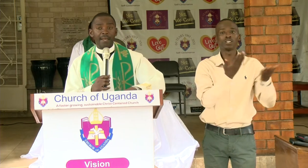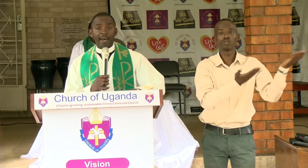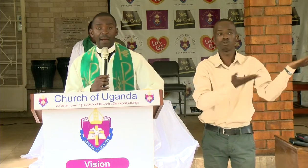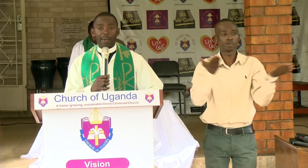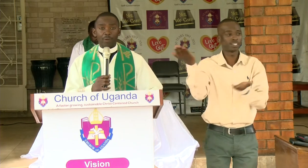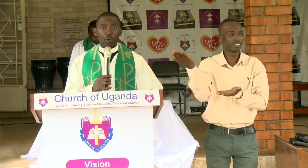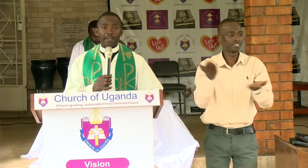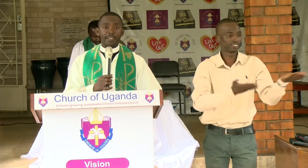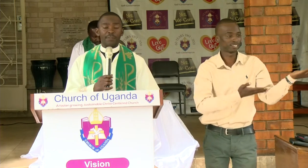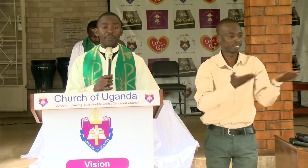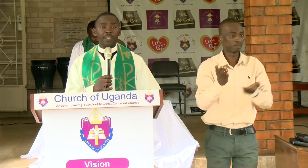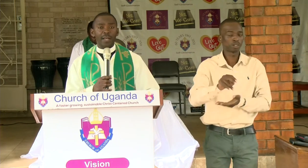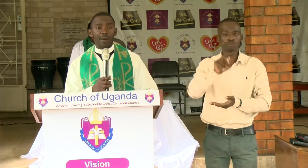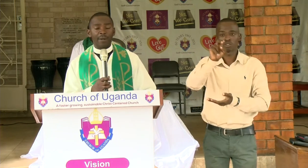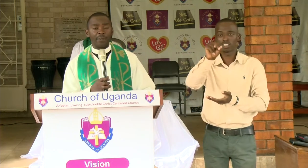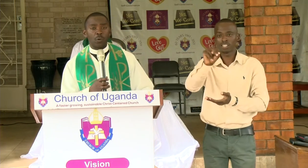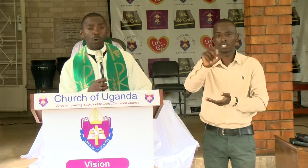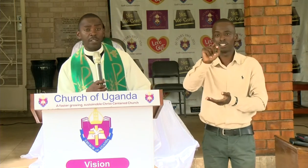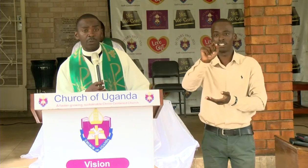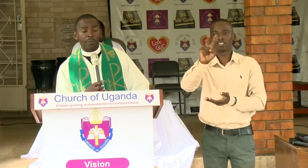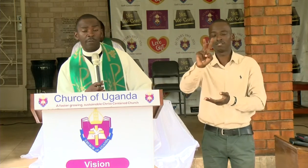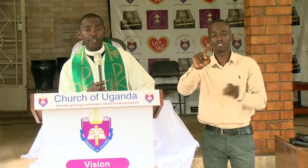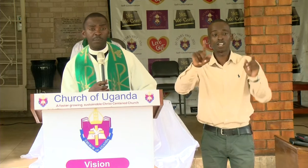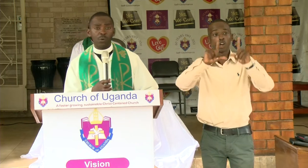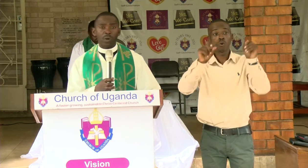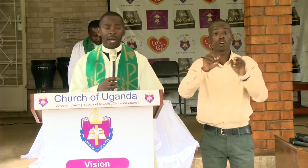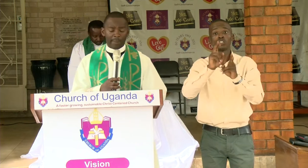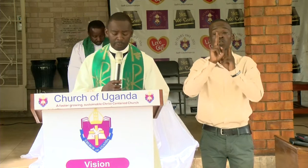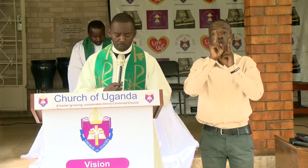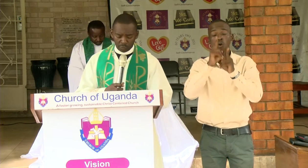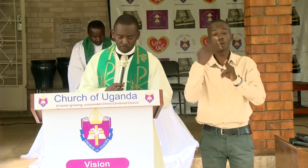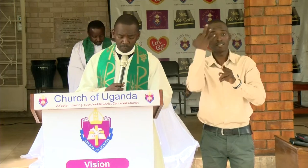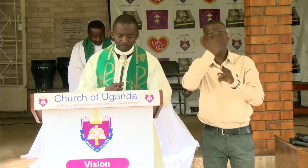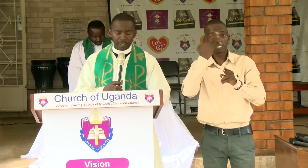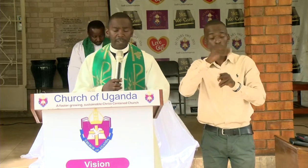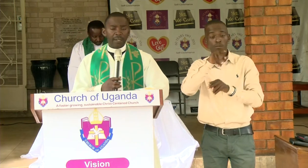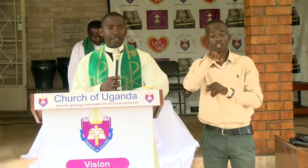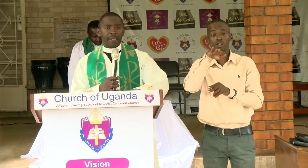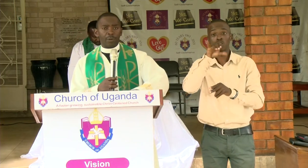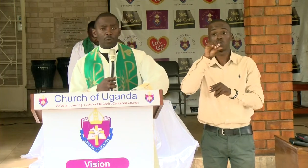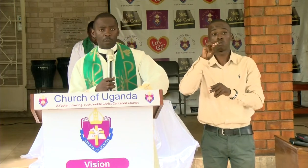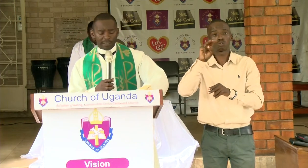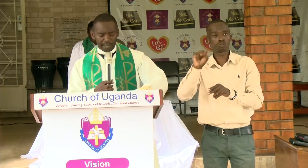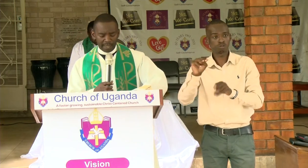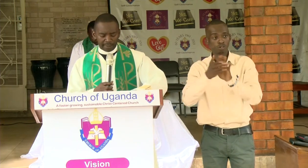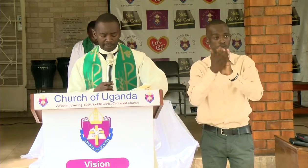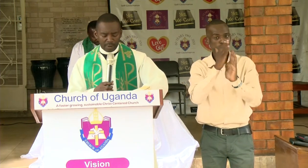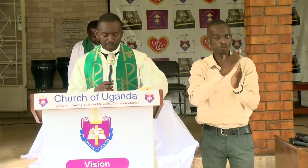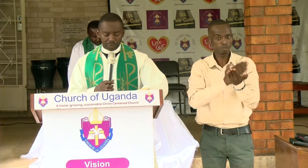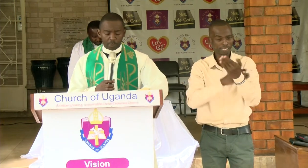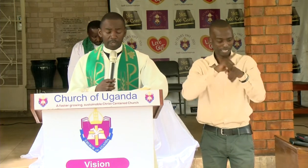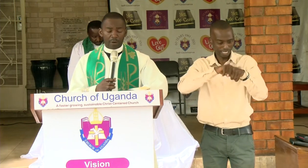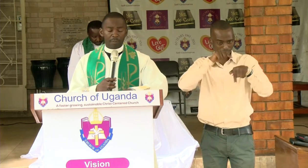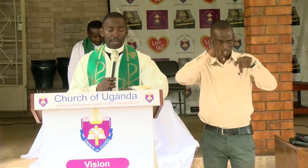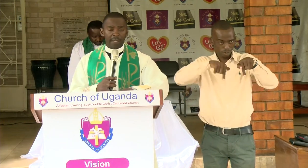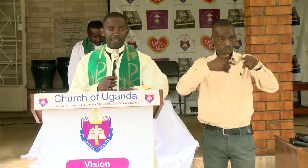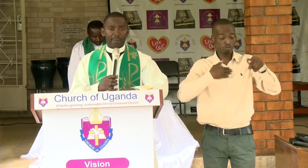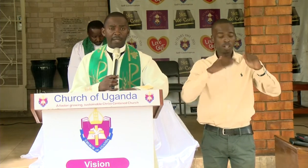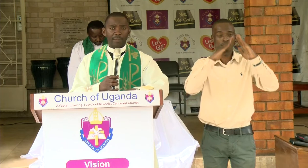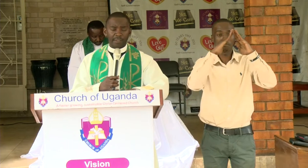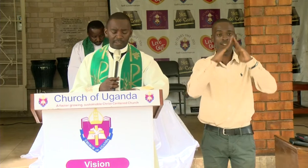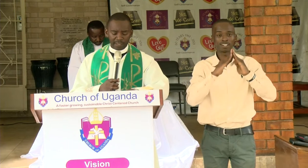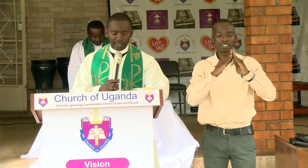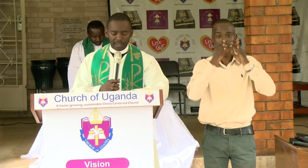nate abali ku NTV, abali ku Words of Hope Facebook, abali ku Zoom, buli ku makya essaawa zino tubeera no mu maka